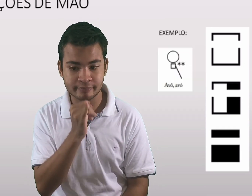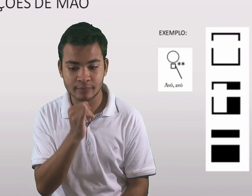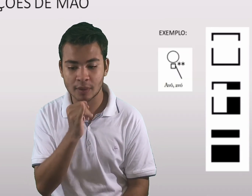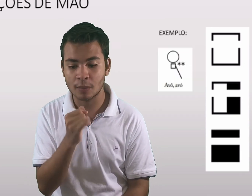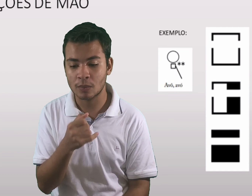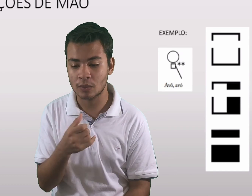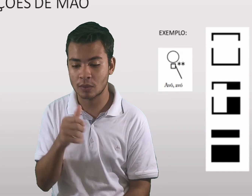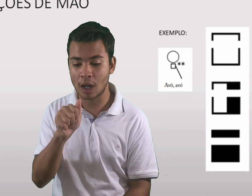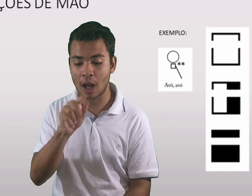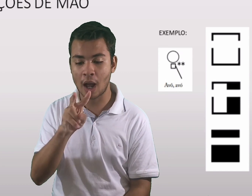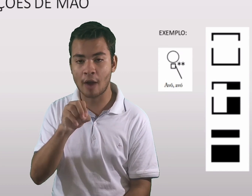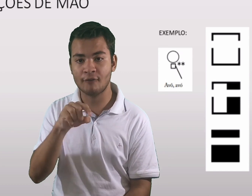Por exemplo,